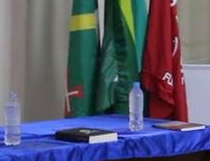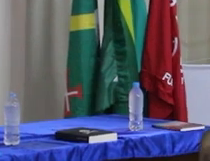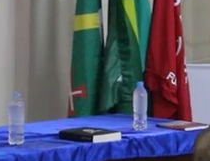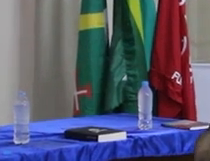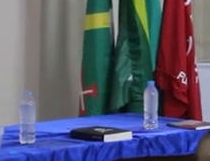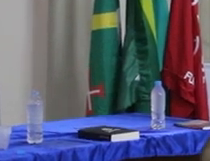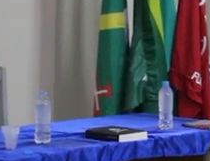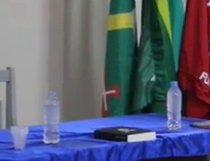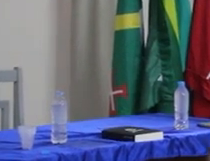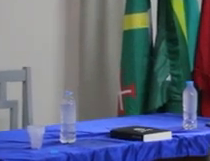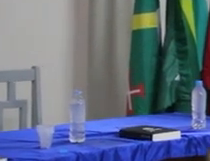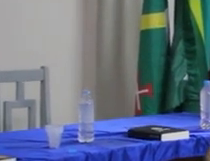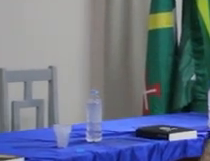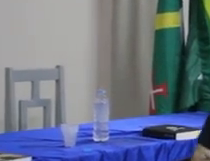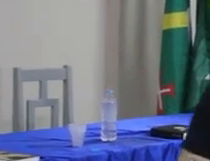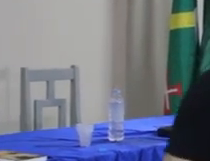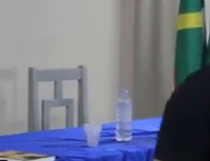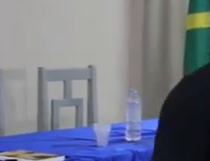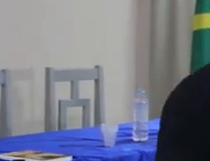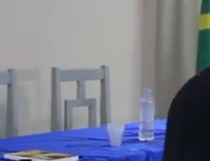por falta de projetos.